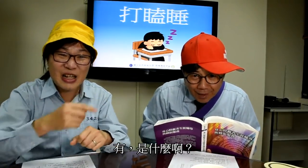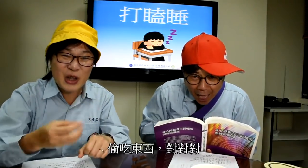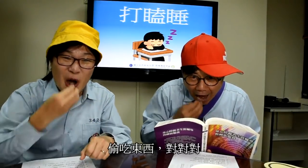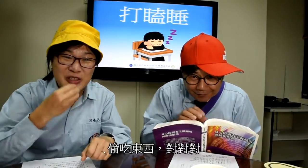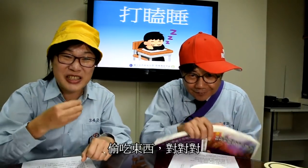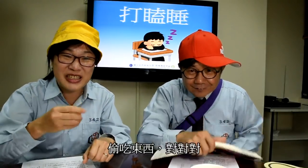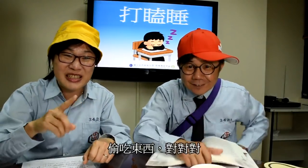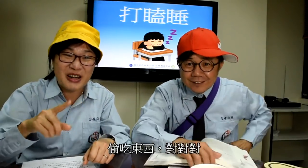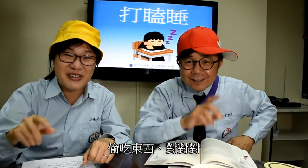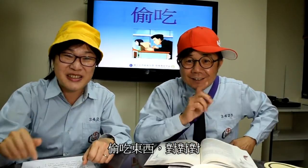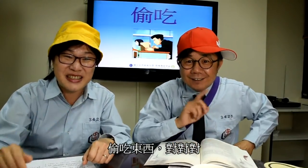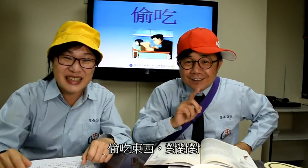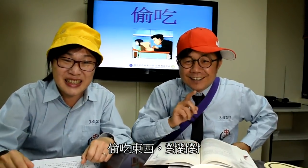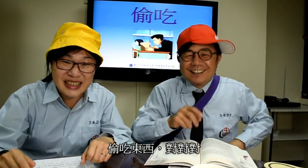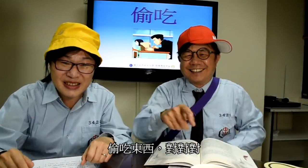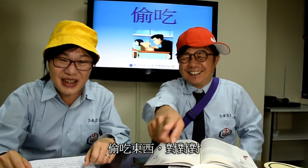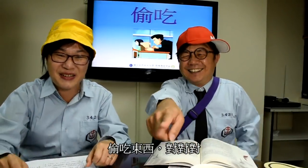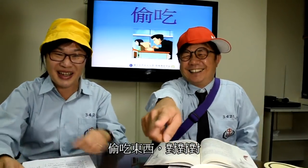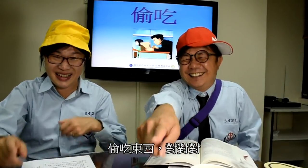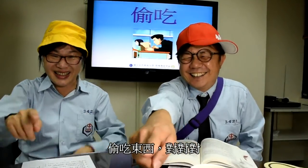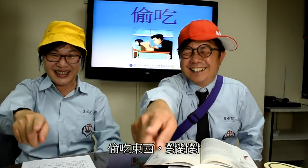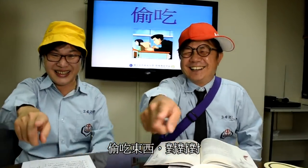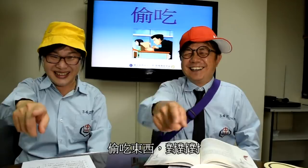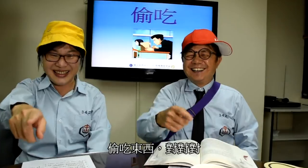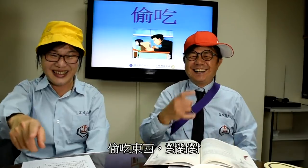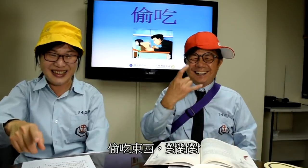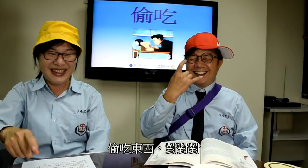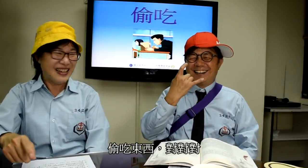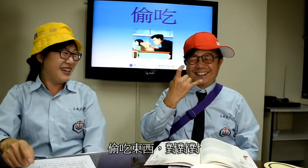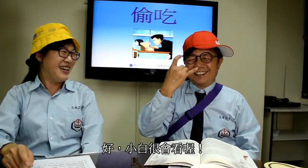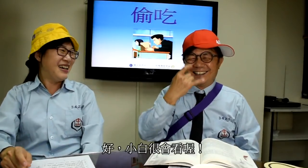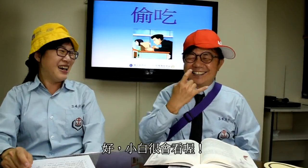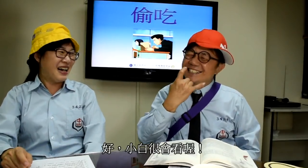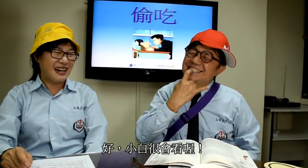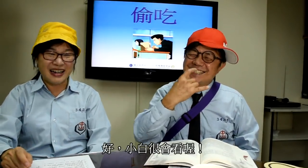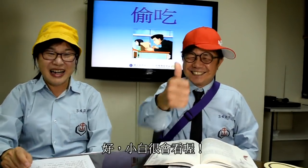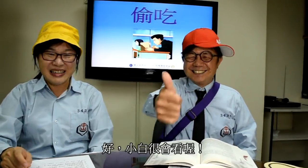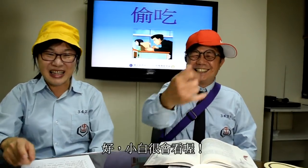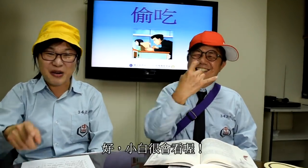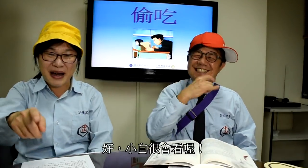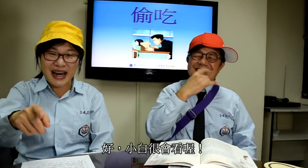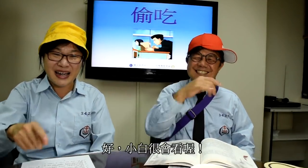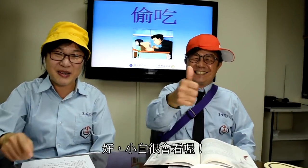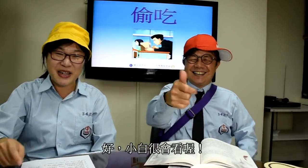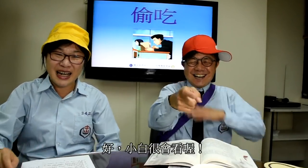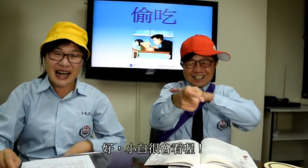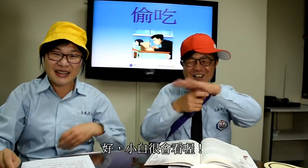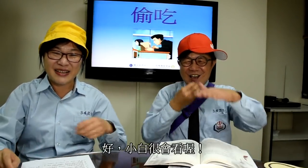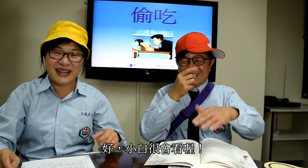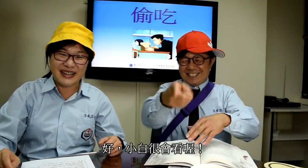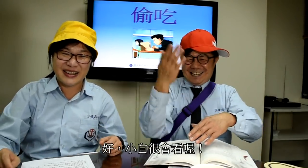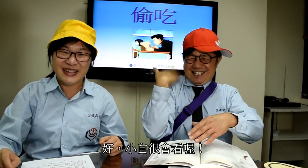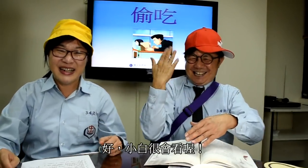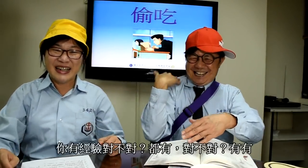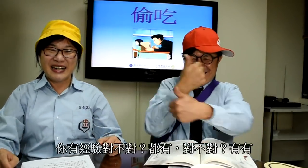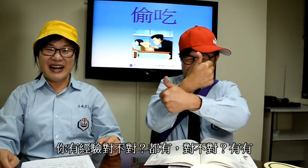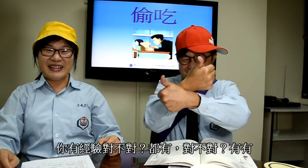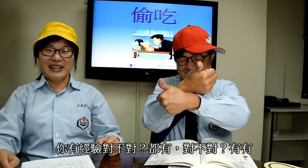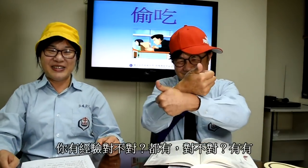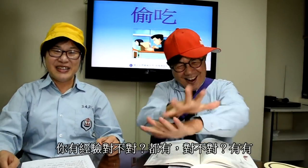偷吃东西，对。好，小白很会看哦。好，